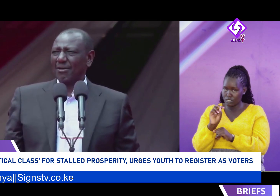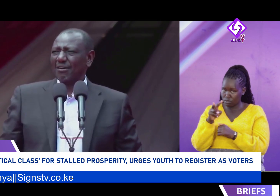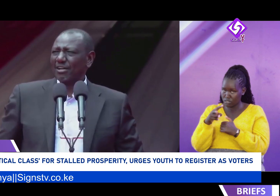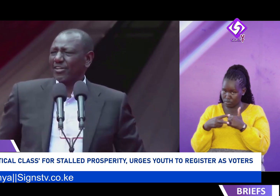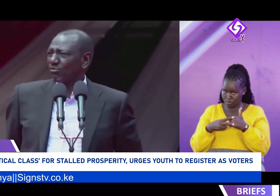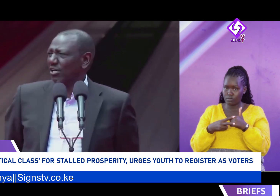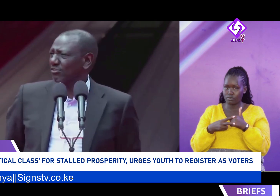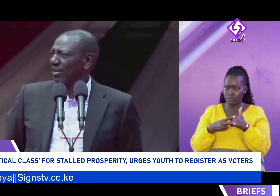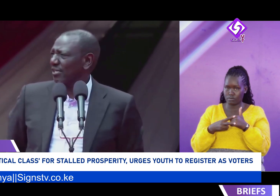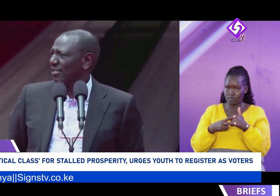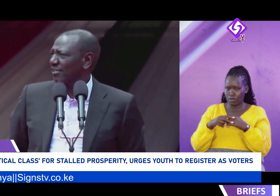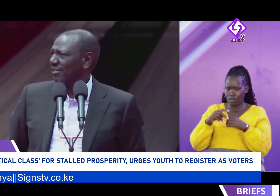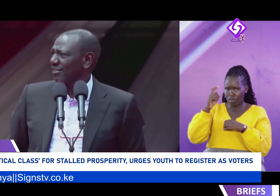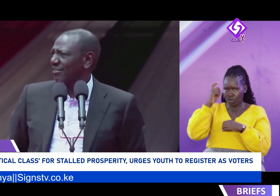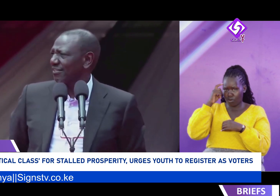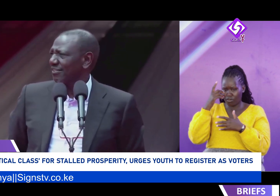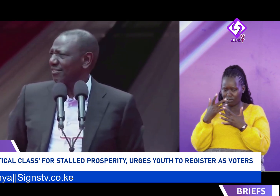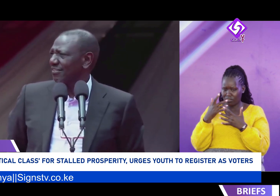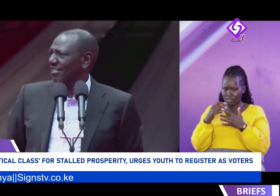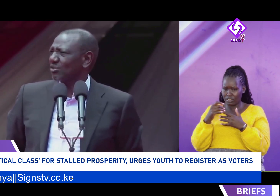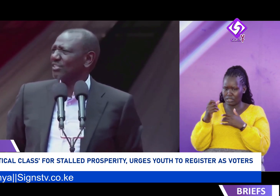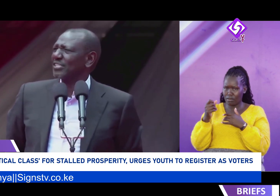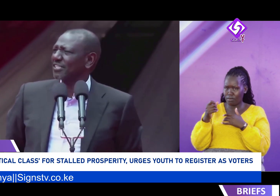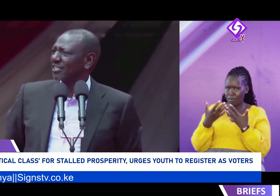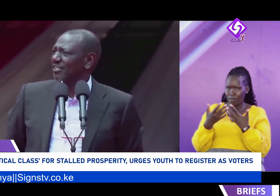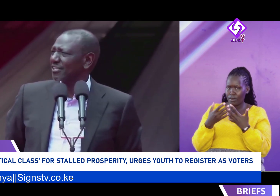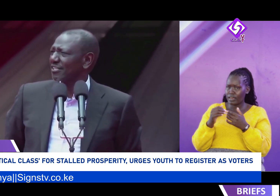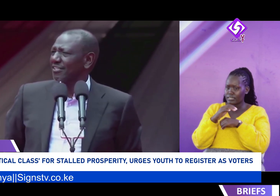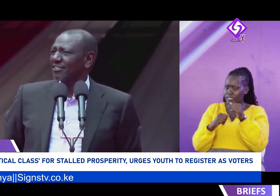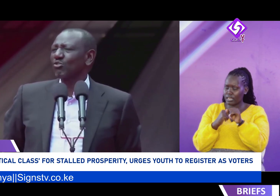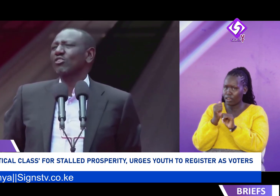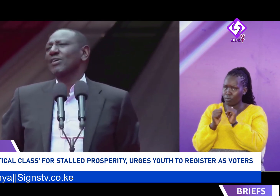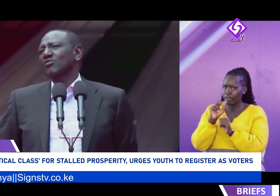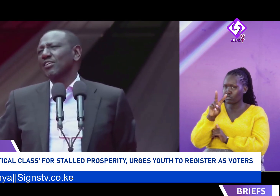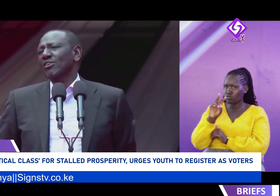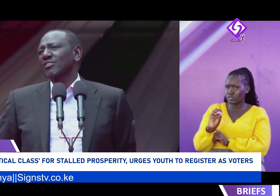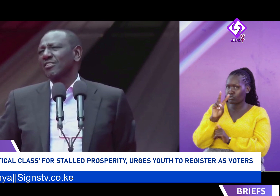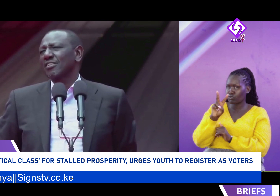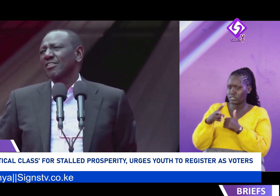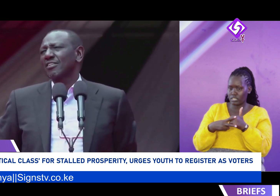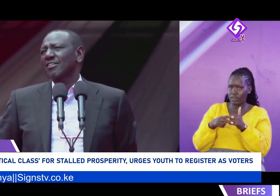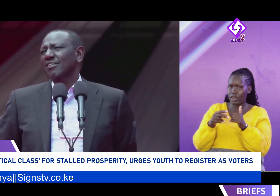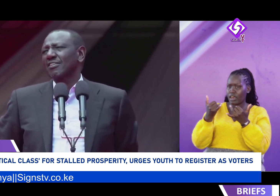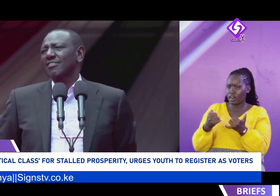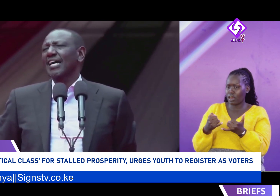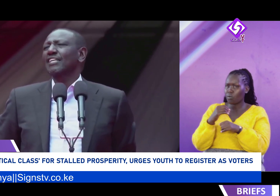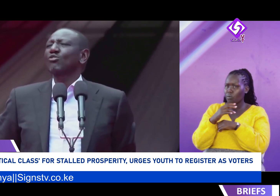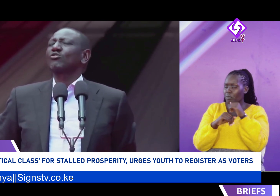Ama mnafikiri kura ni siku gani? Si ni 2027? Tuko 2020 what? Saa hii tuko